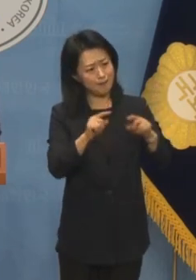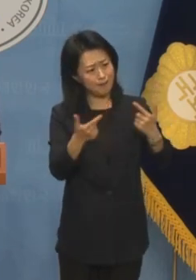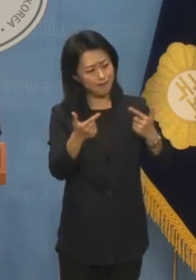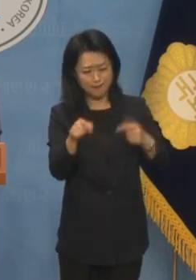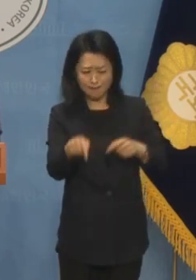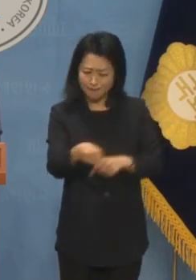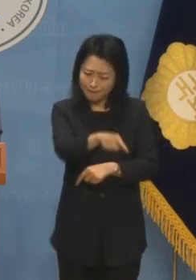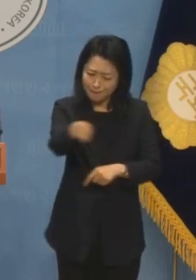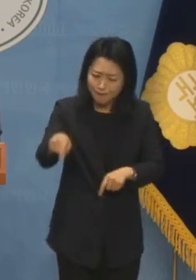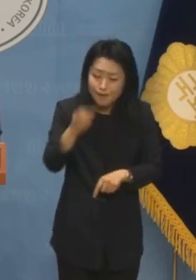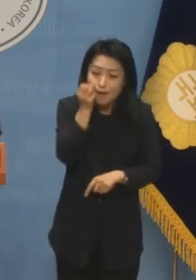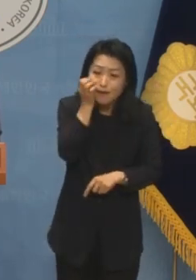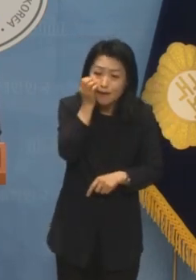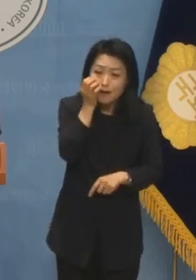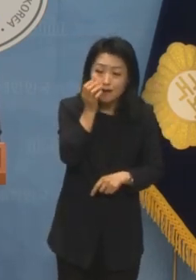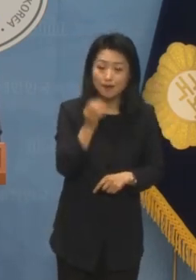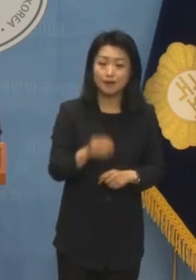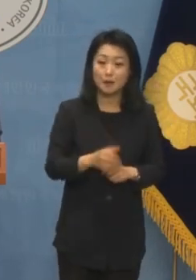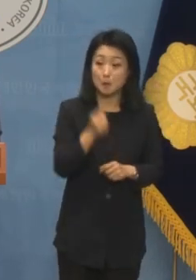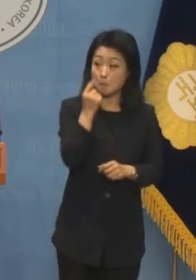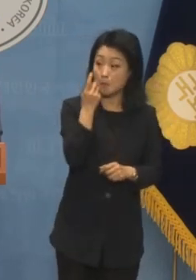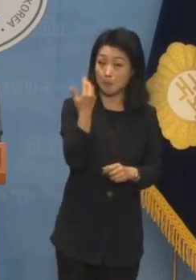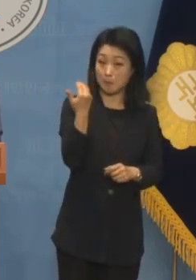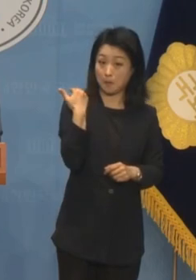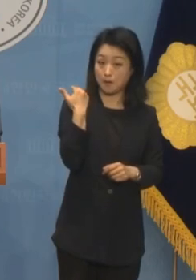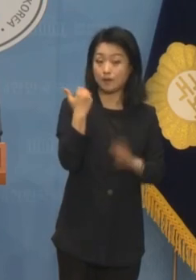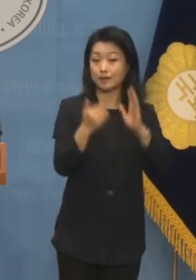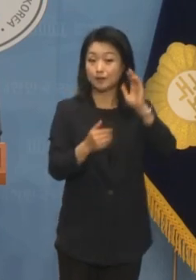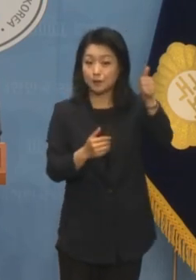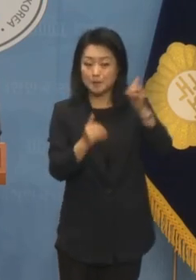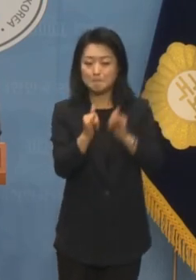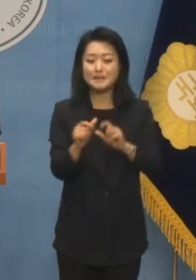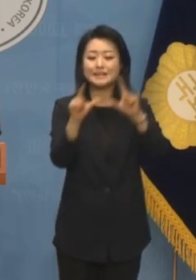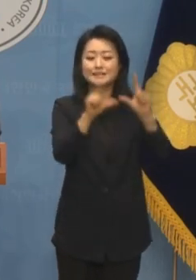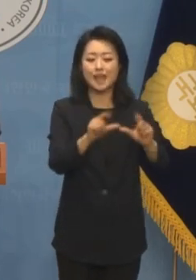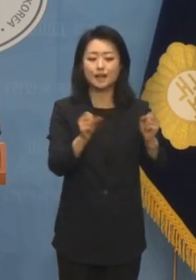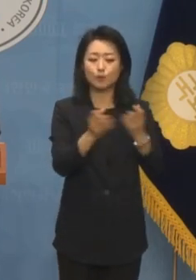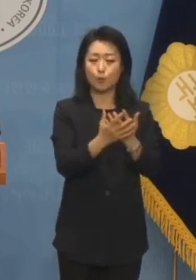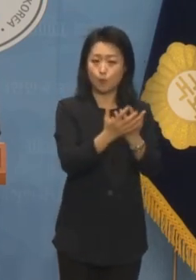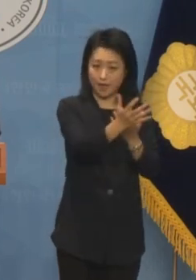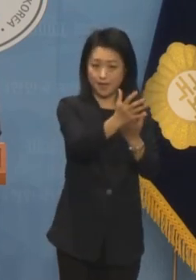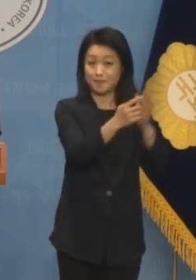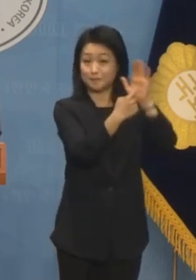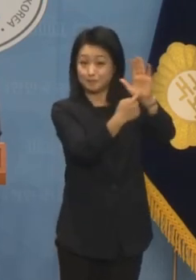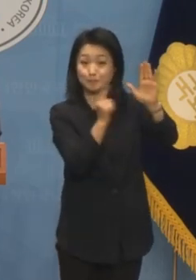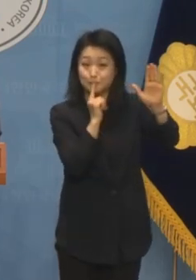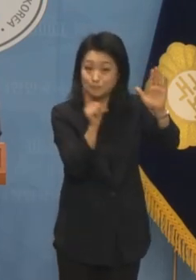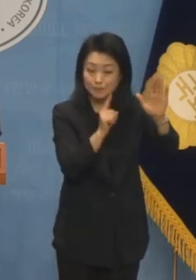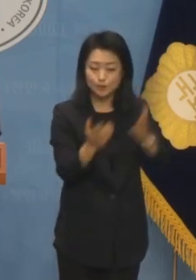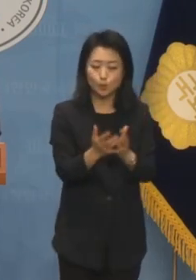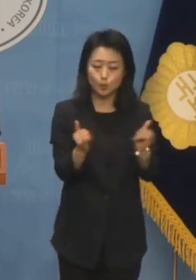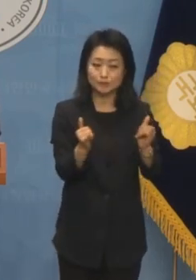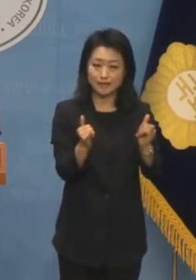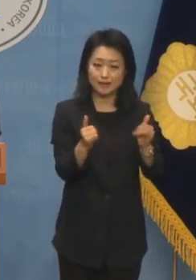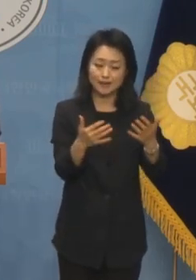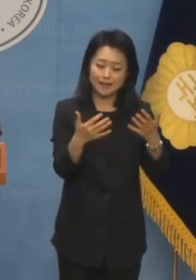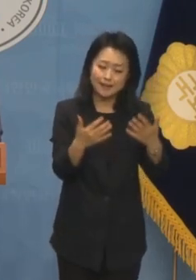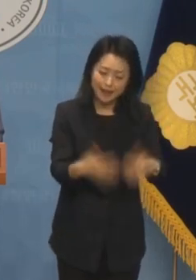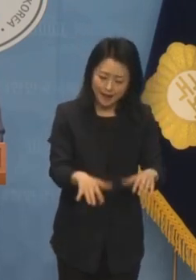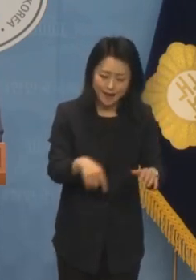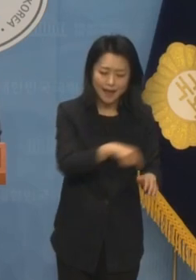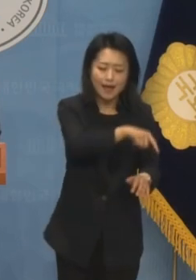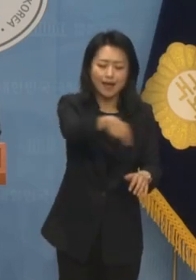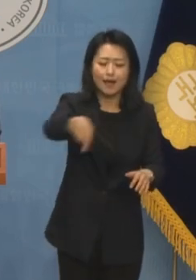정책입니다. 바로 며칠 전에 대통령은 이른바 민생 토론회를 통해서 노동약자에 대한